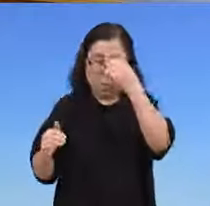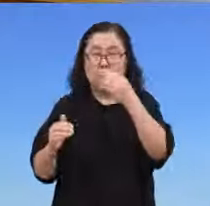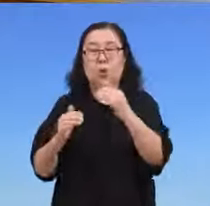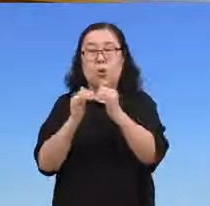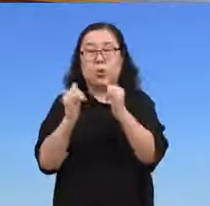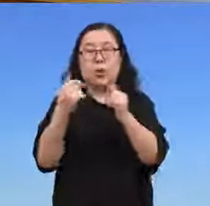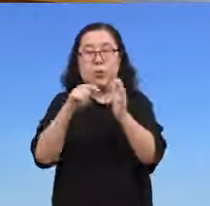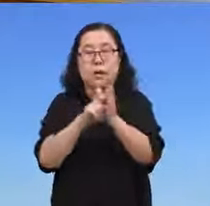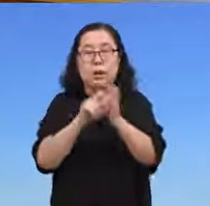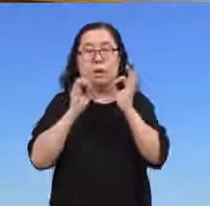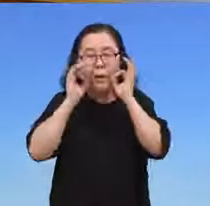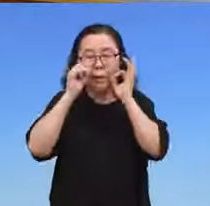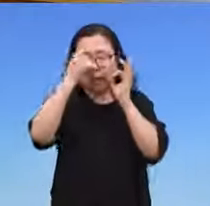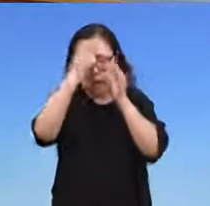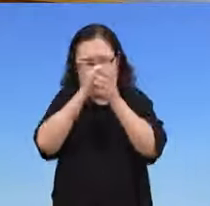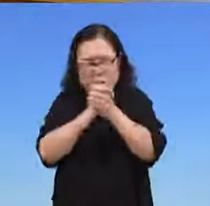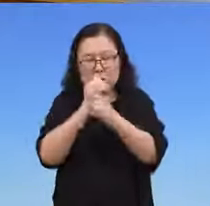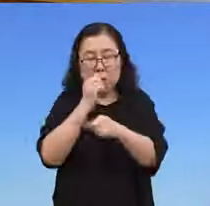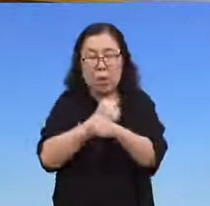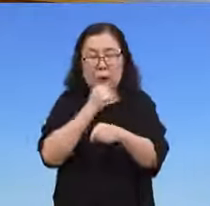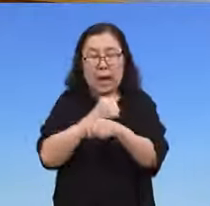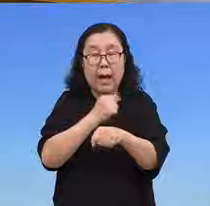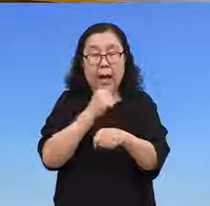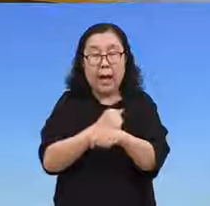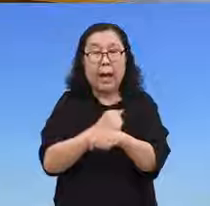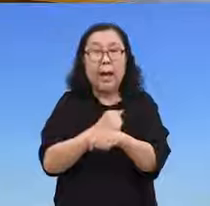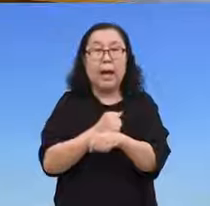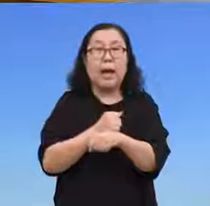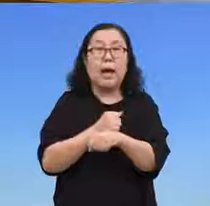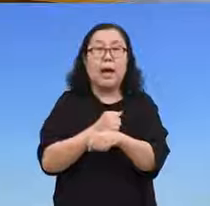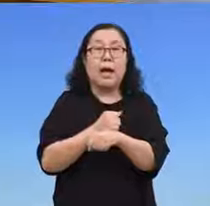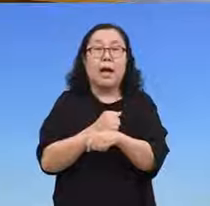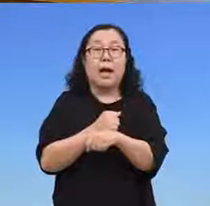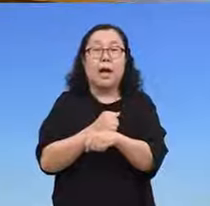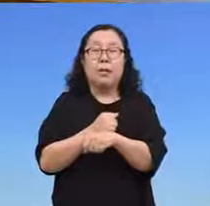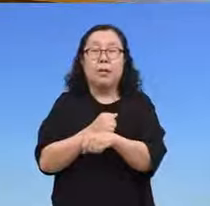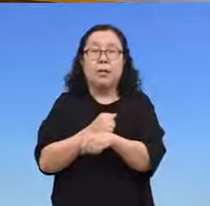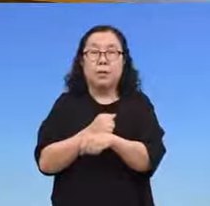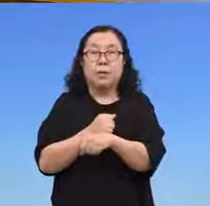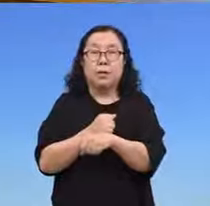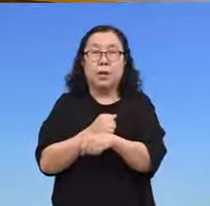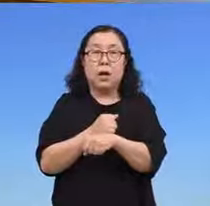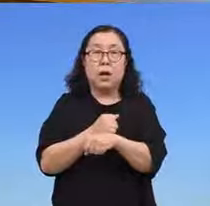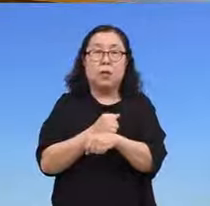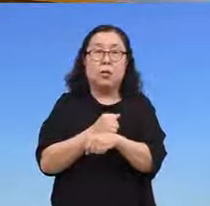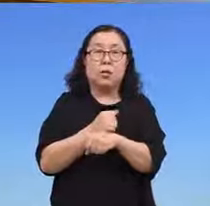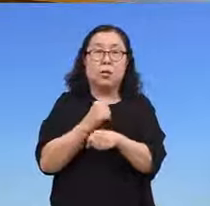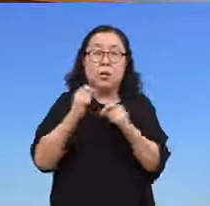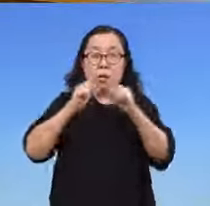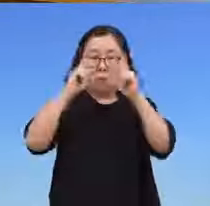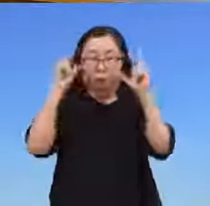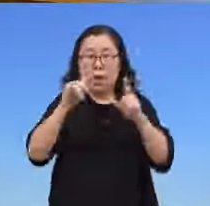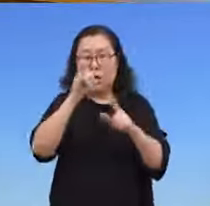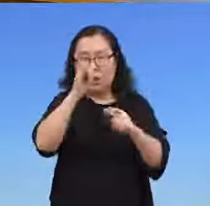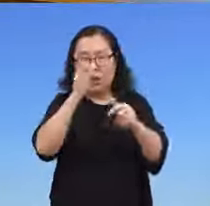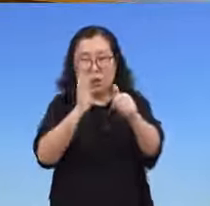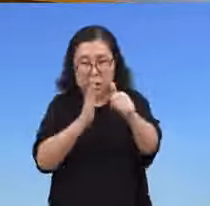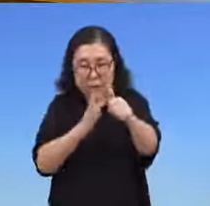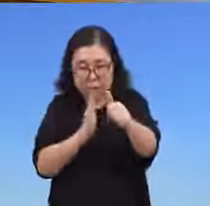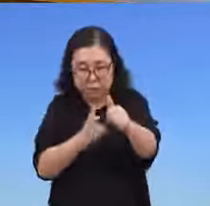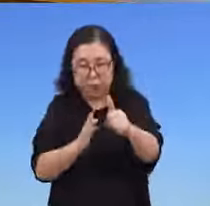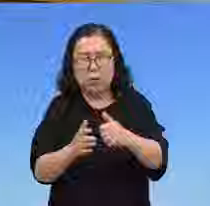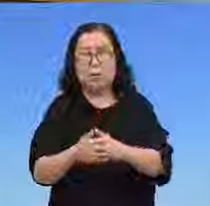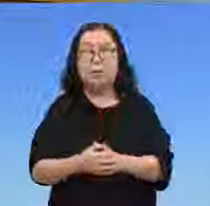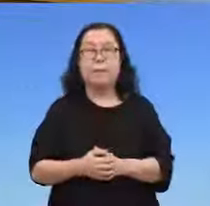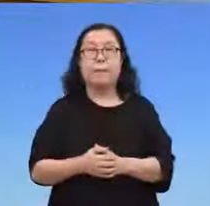깨어 있으십시오. 아니, 이 중요한 걸 왜 번역에서 빼버렸는지 모르겠네요. 새 번역이 오히려 그 의미를